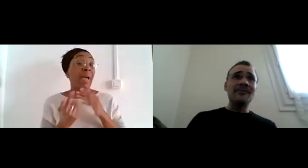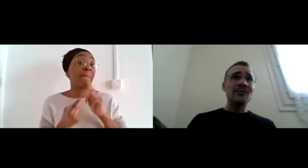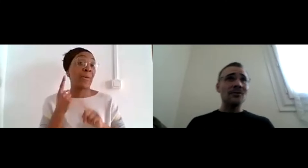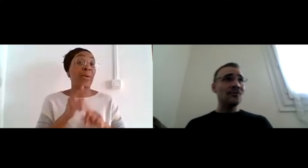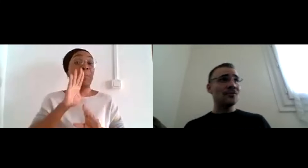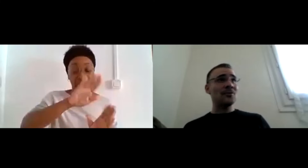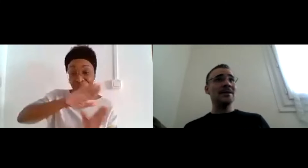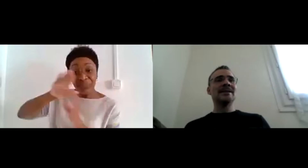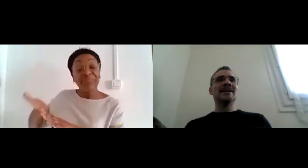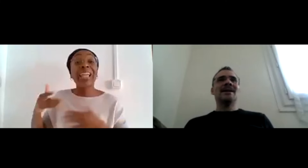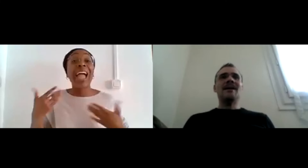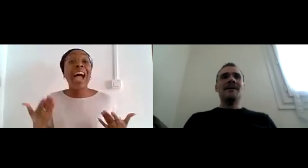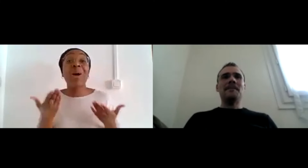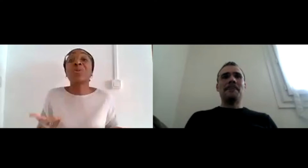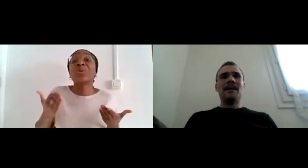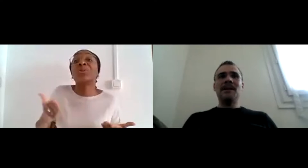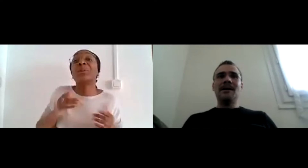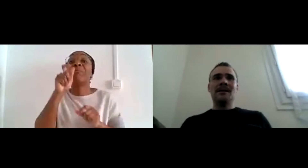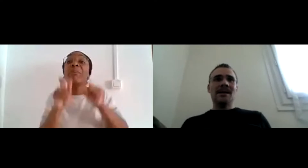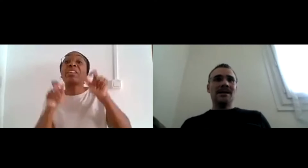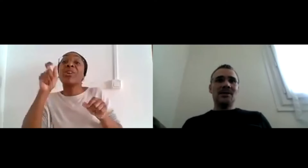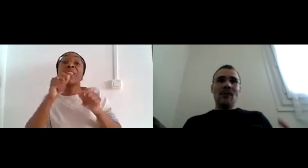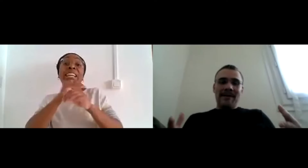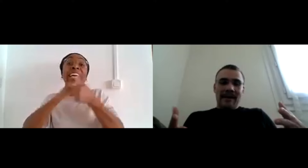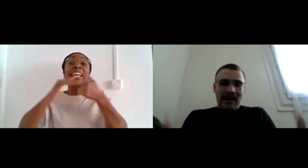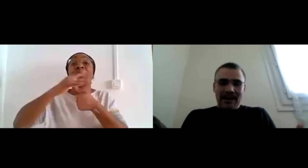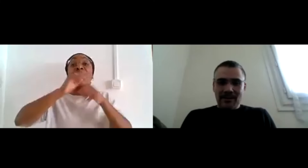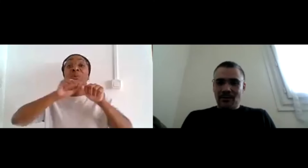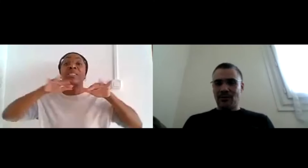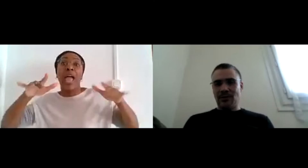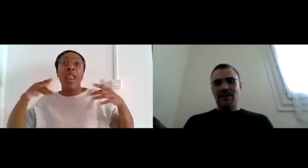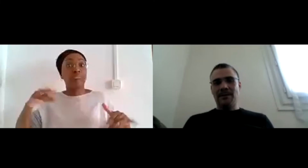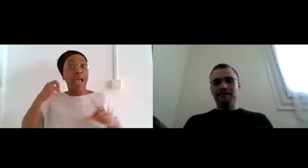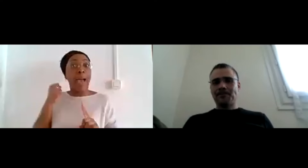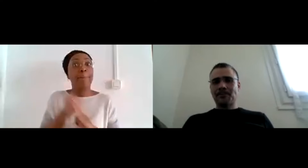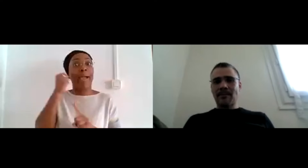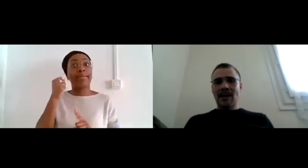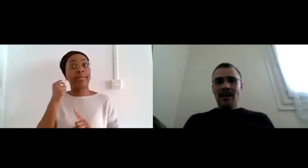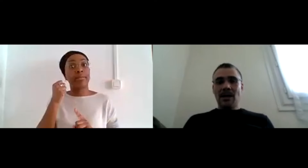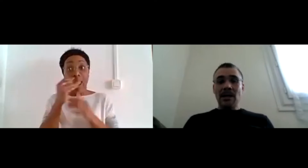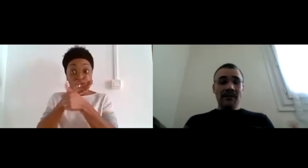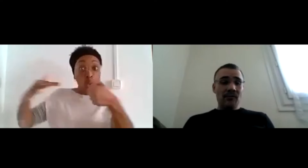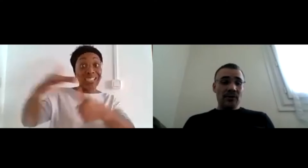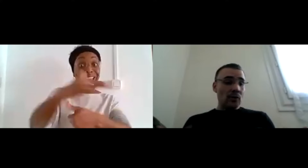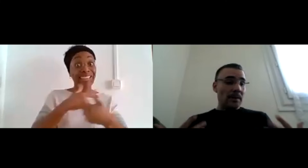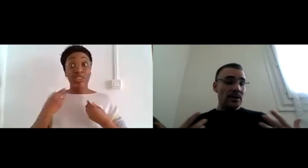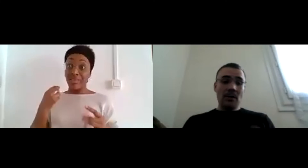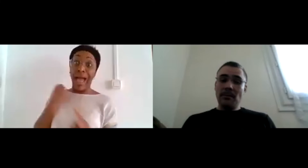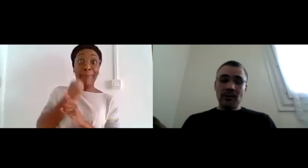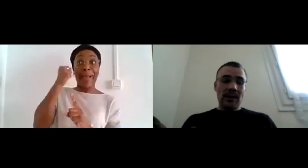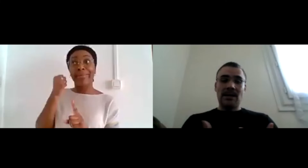ces influenceurs d'aujourd'hui, eh bien, ils ont un impact dans notre société. Les influenceurs ne sont